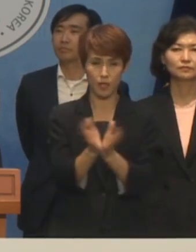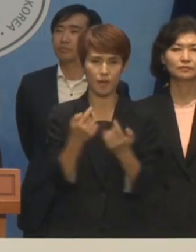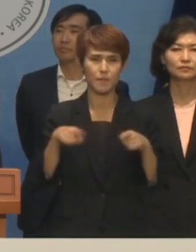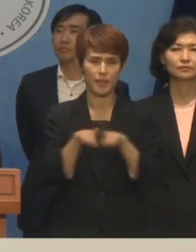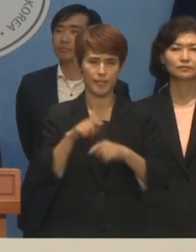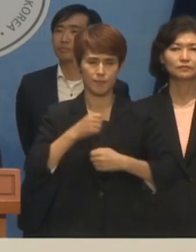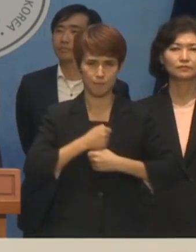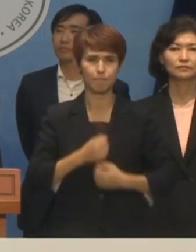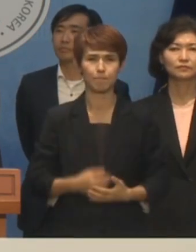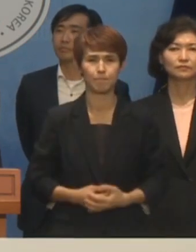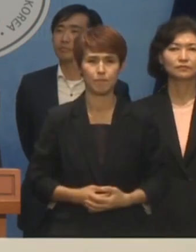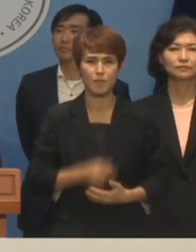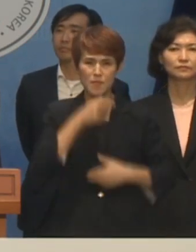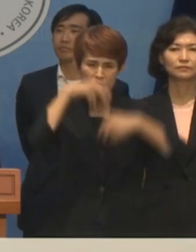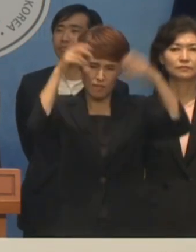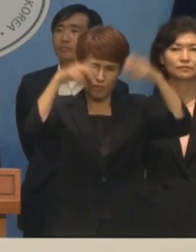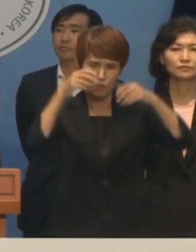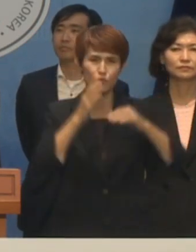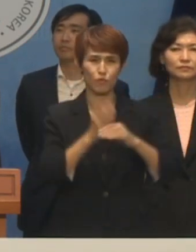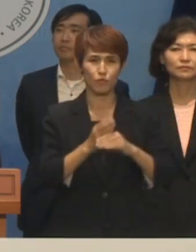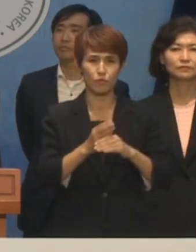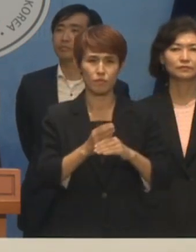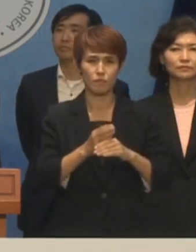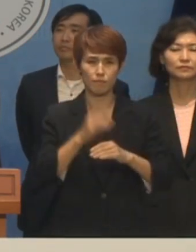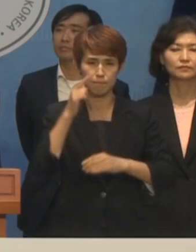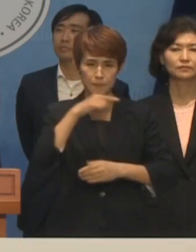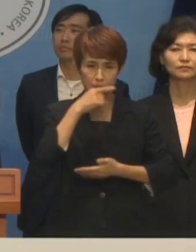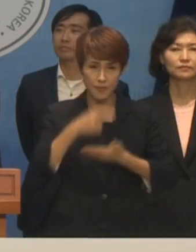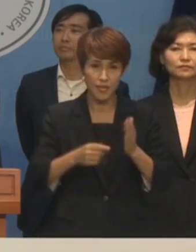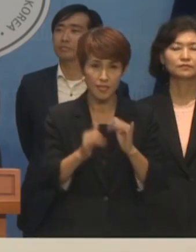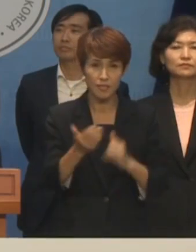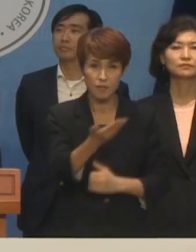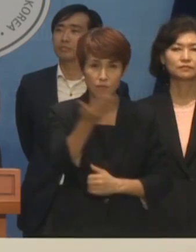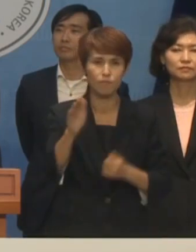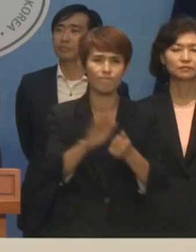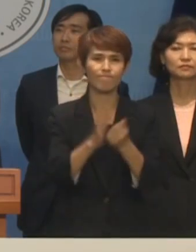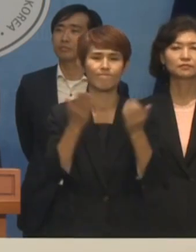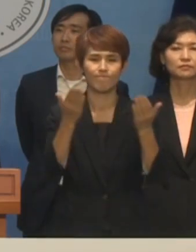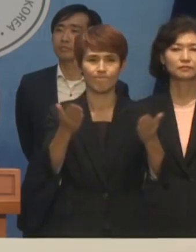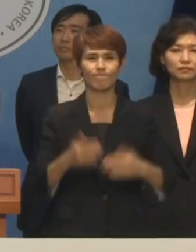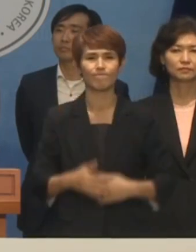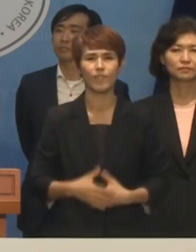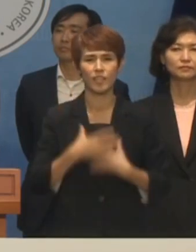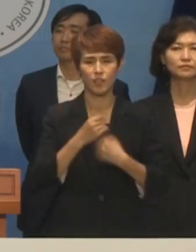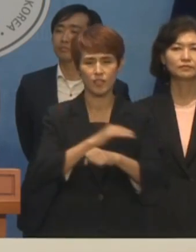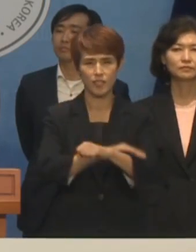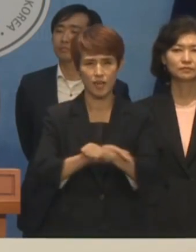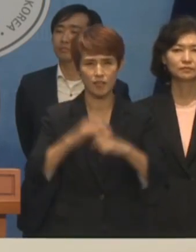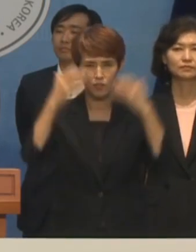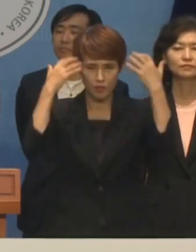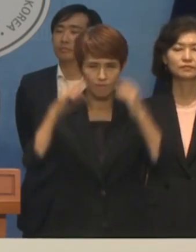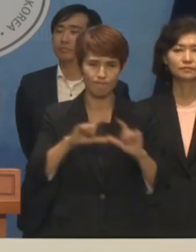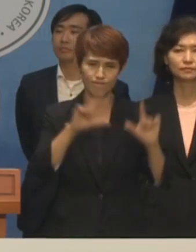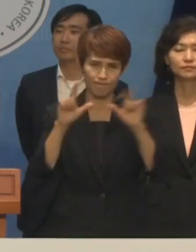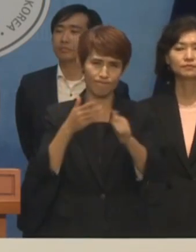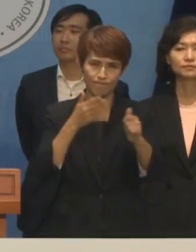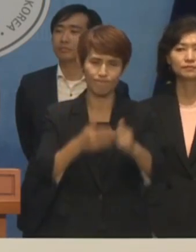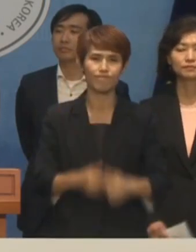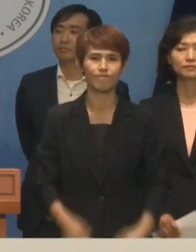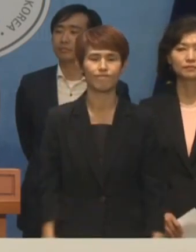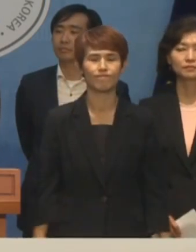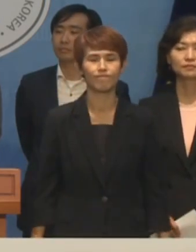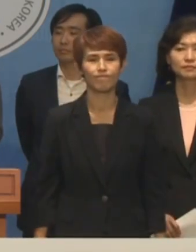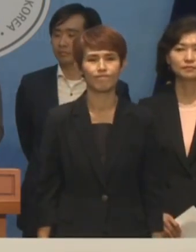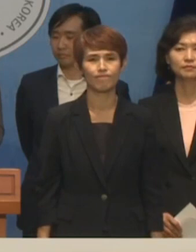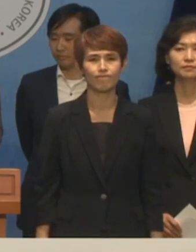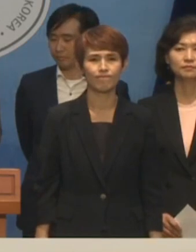비가 계속되고 있습니다. 수해를 입은 분들께 위로의 말씀을 전합니다. 모두 안전하게 여름을 나기를 기원합니다.